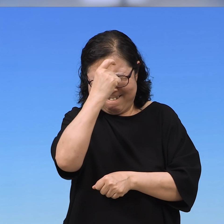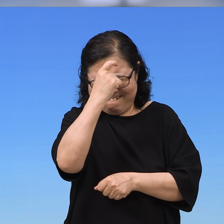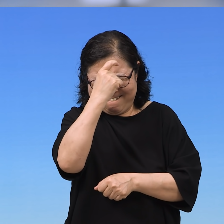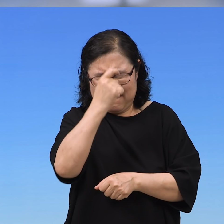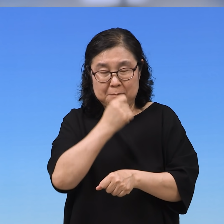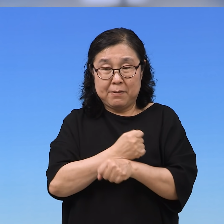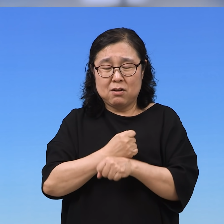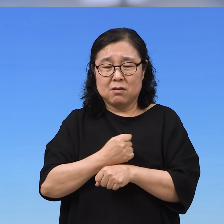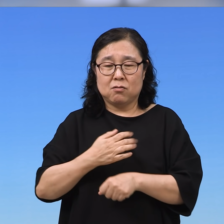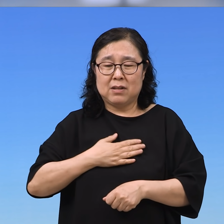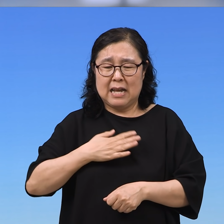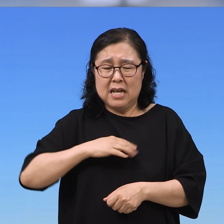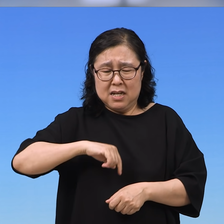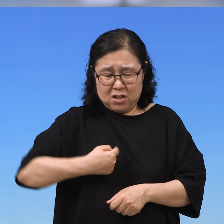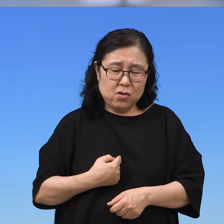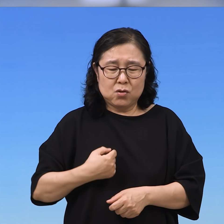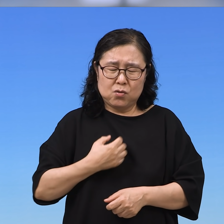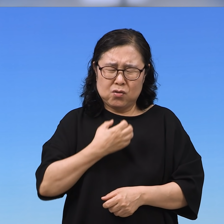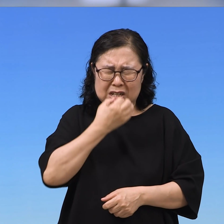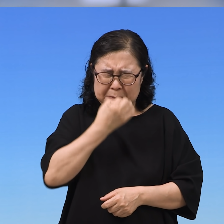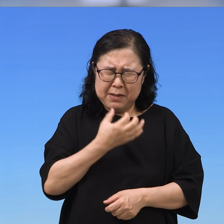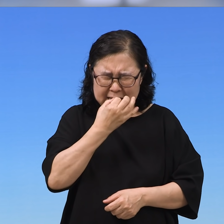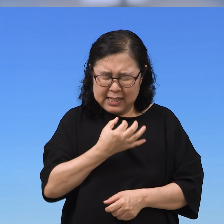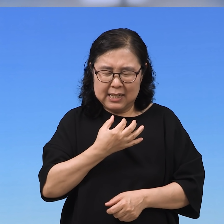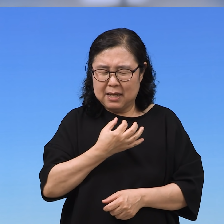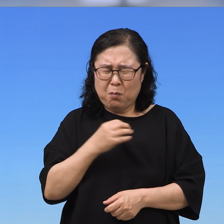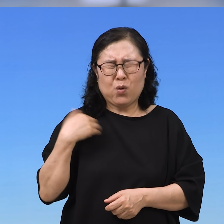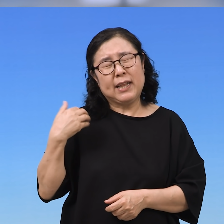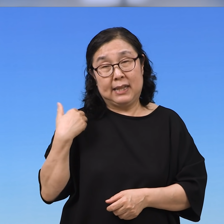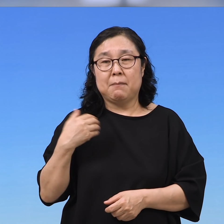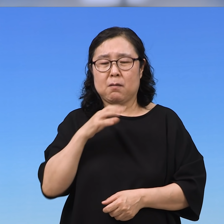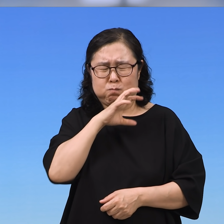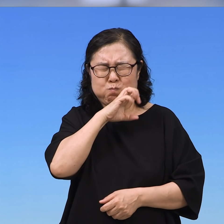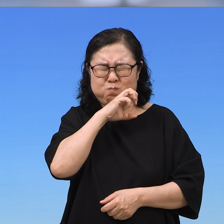외부 강사 쓰면 되는데 뭐하러 이렇게 복잡하게 만드느냐고.